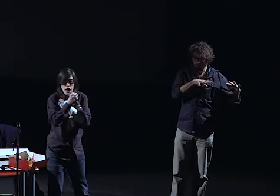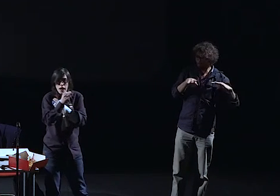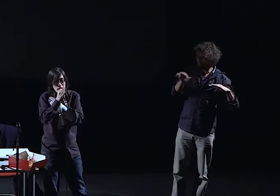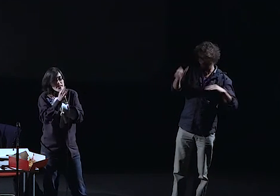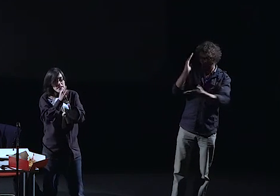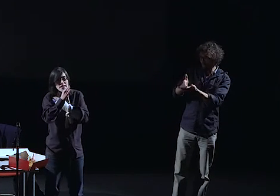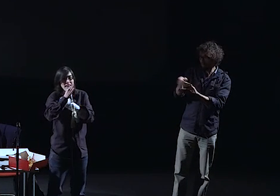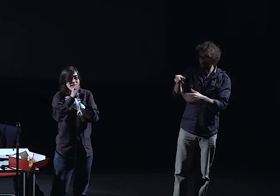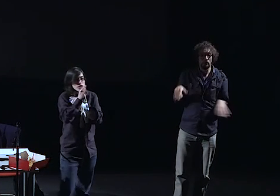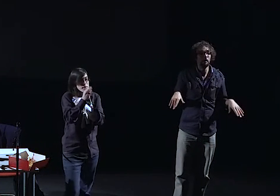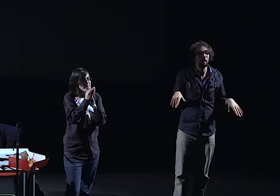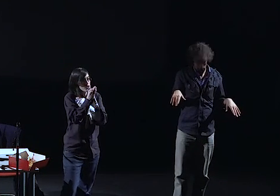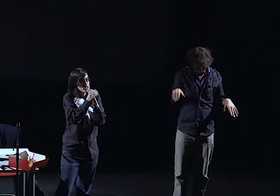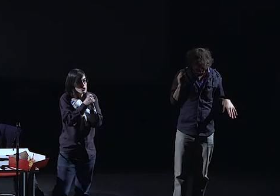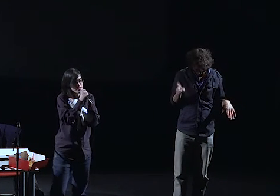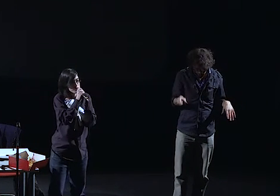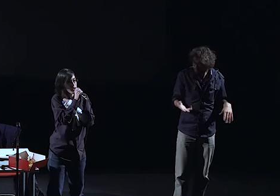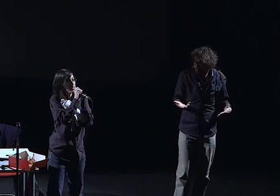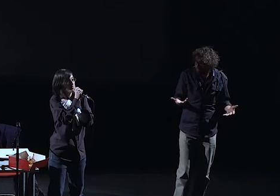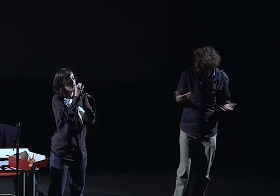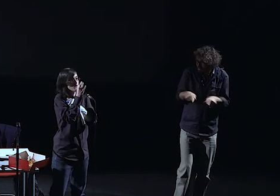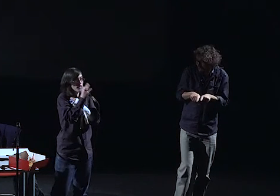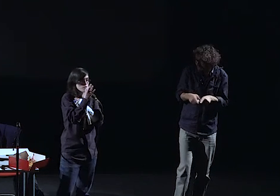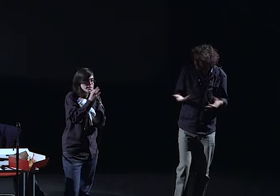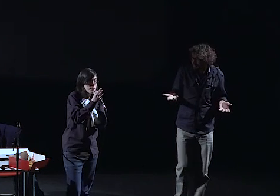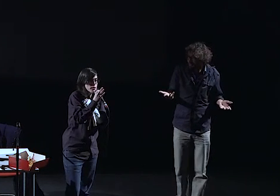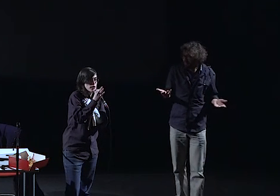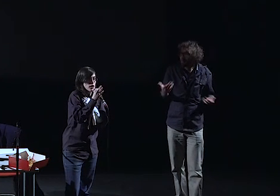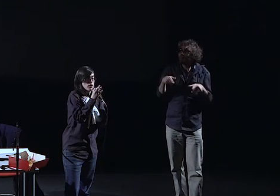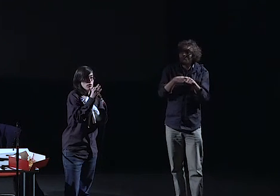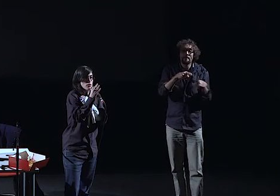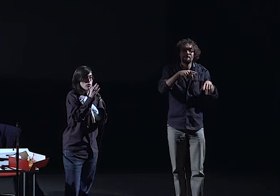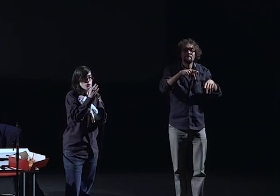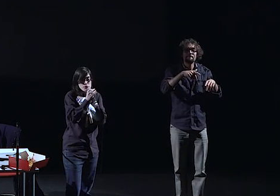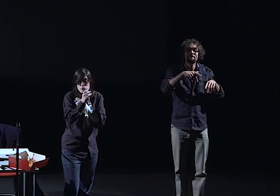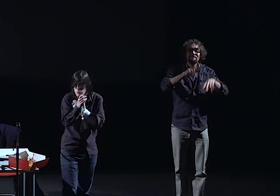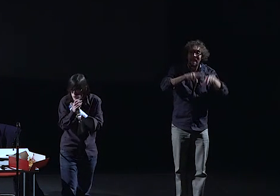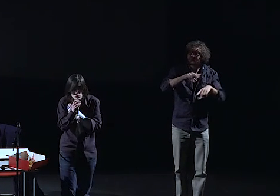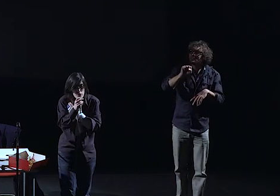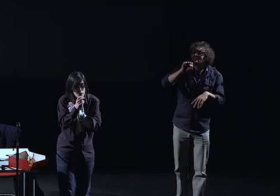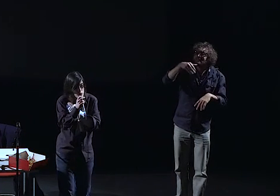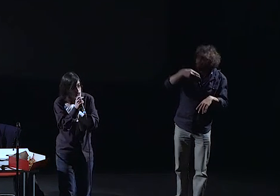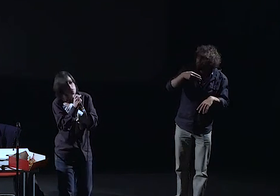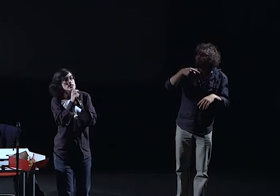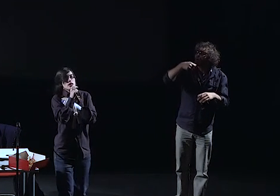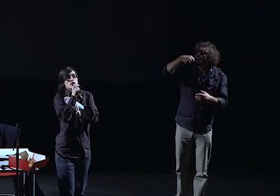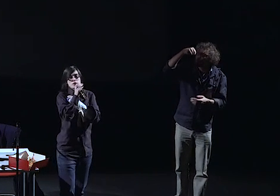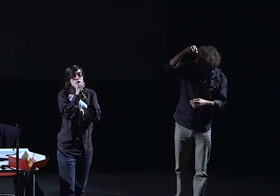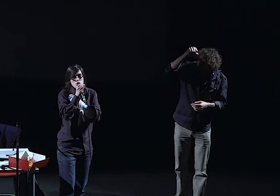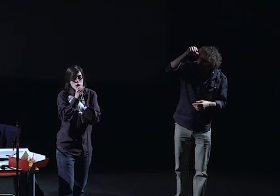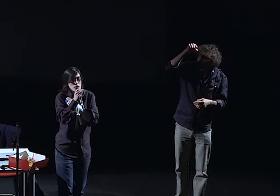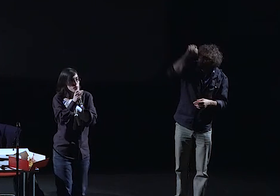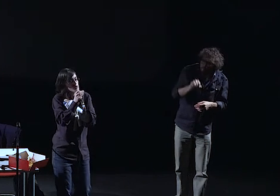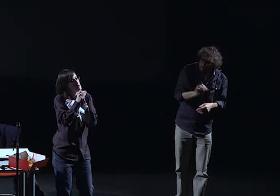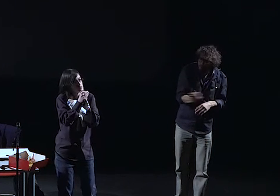FAI. C'est de la même manière que les gens de Sam's Wireless, dans le village de Sam, au fin fond du sud de la France, là. Je sais pas où